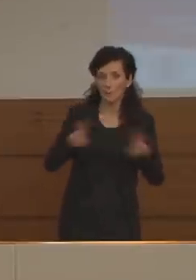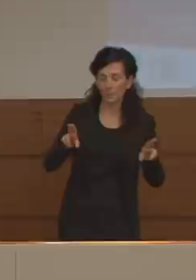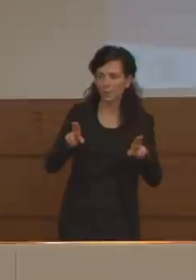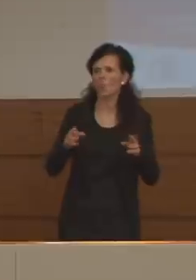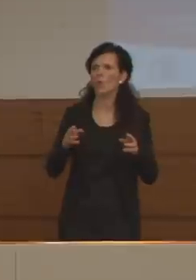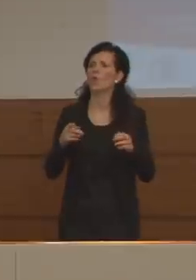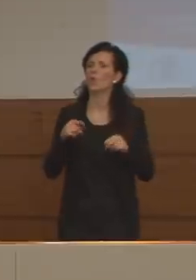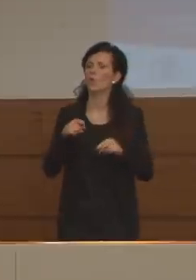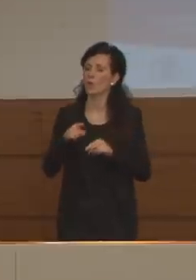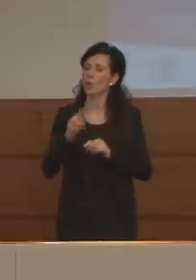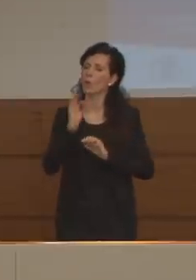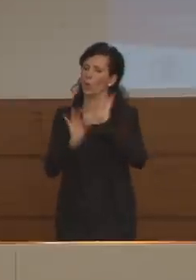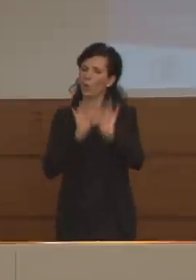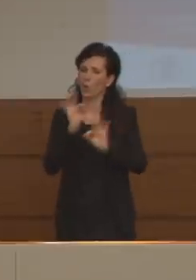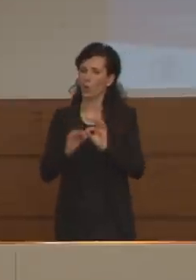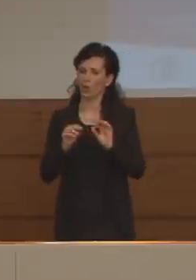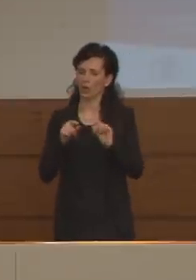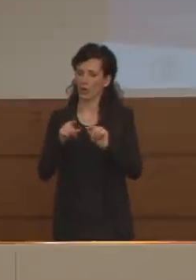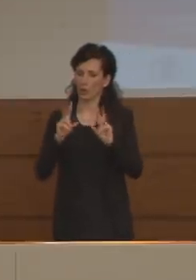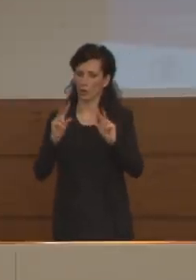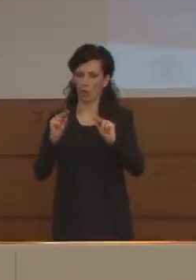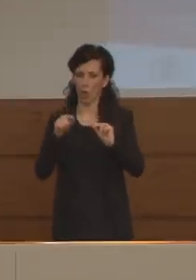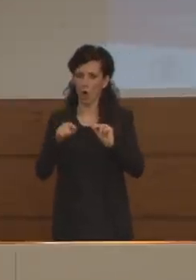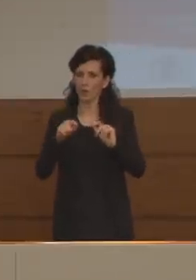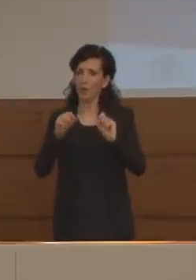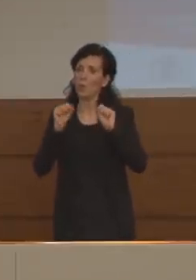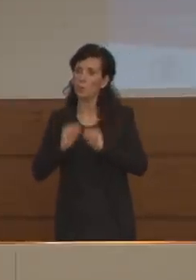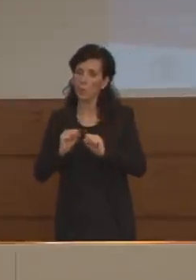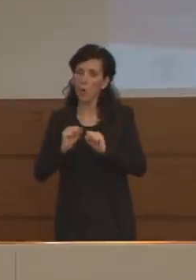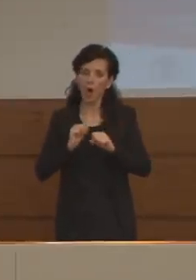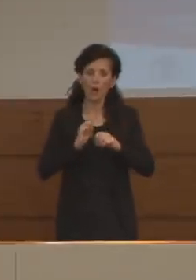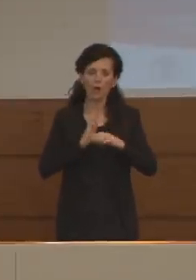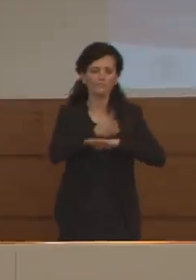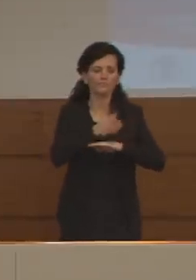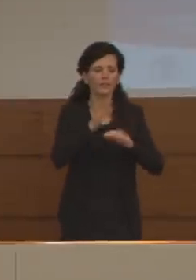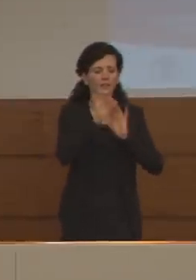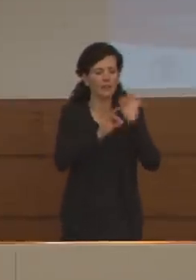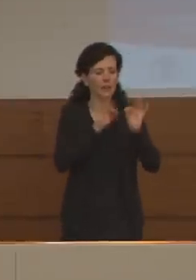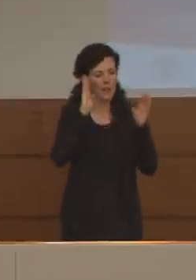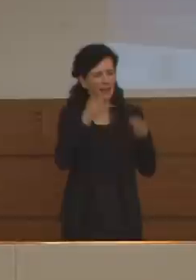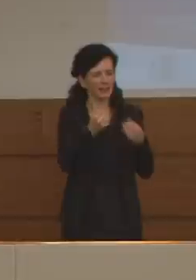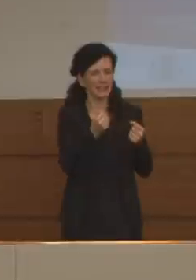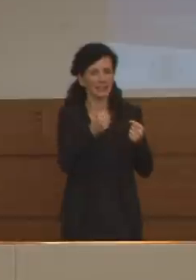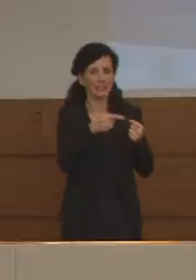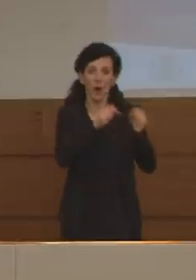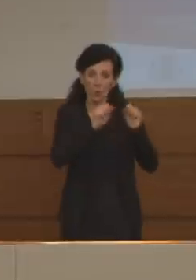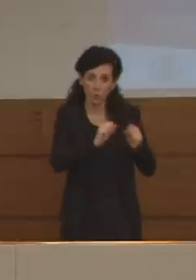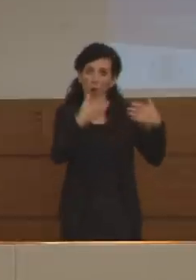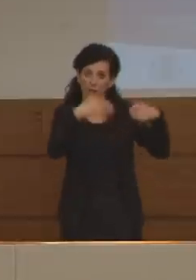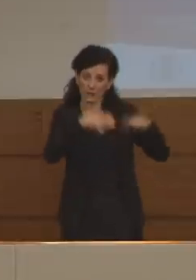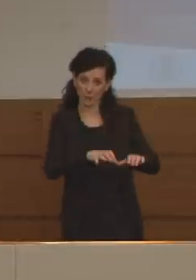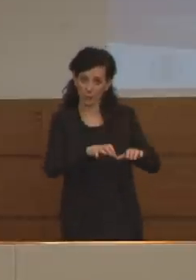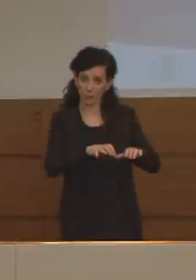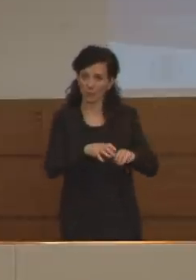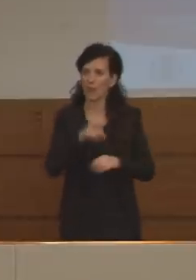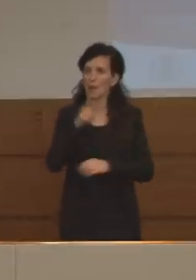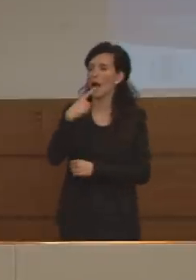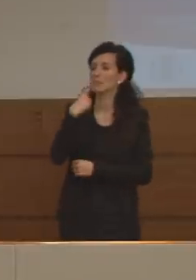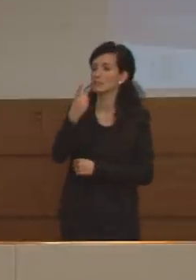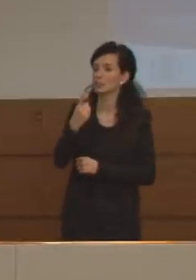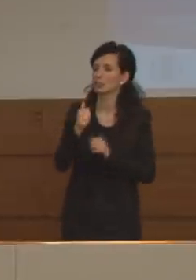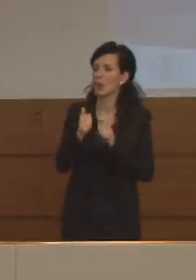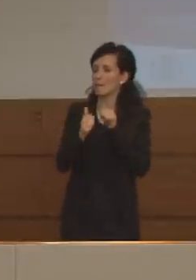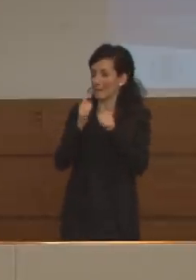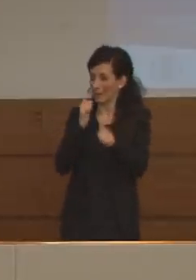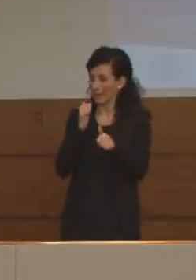cure diminuiscano l'accesso alle terapie intensive lei intende prima di arrivare in ospedale